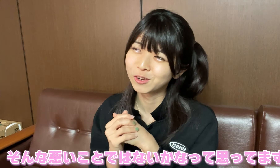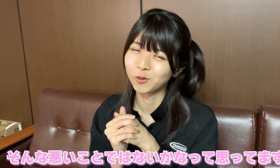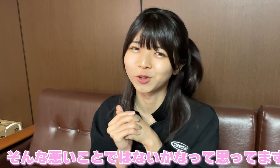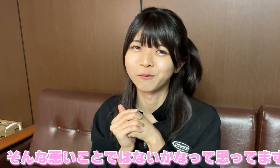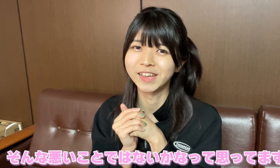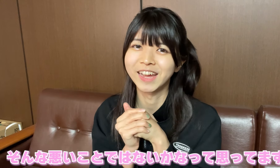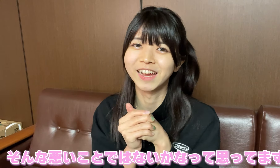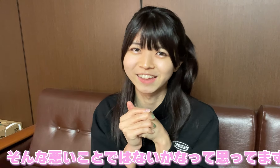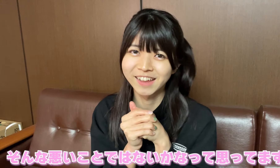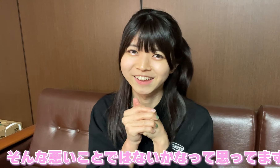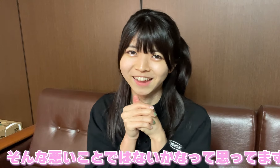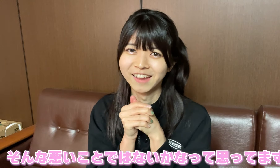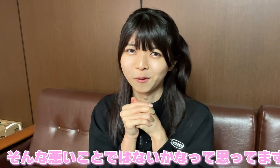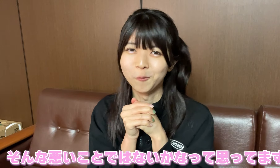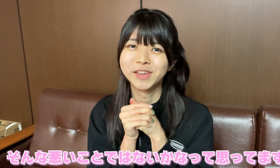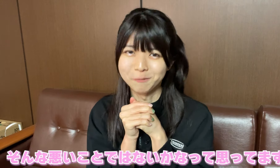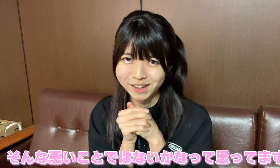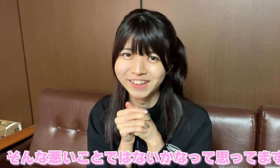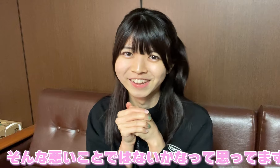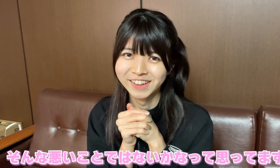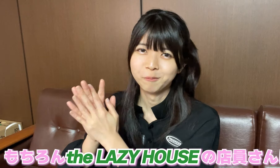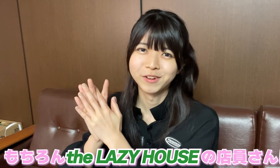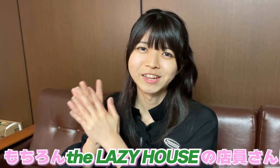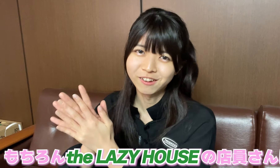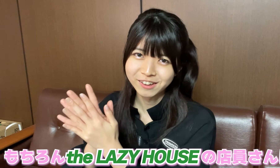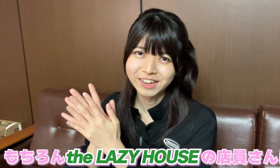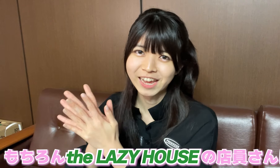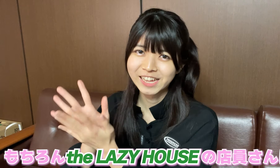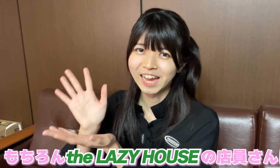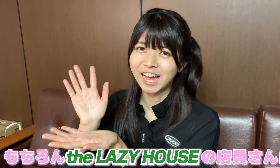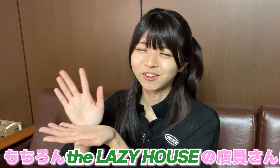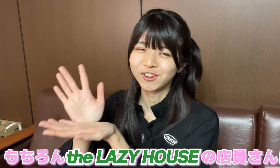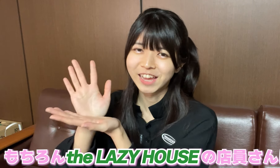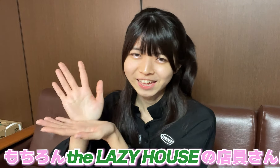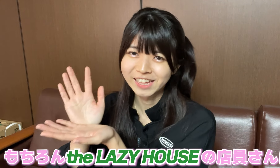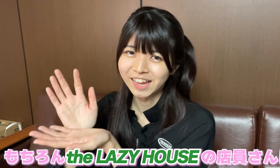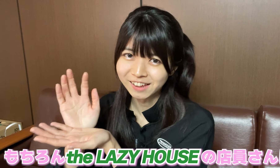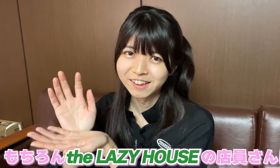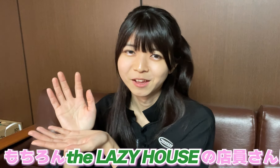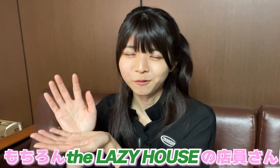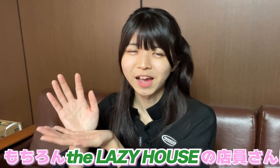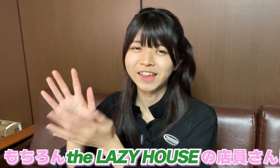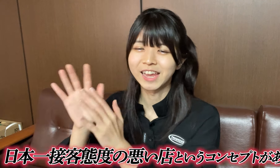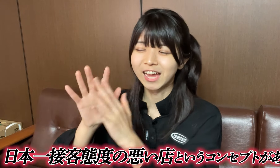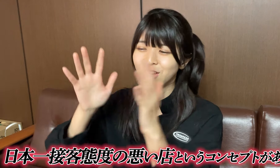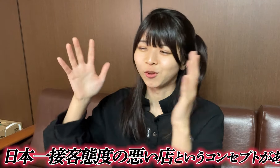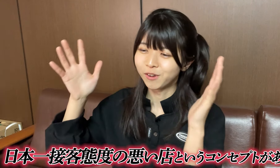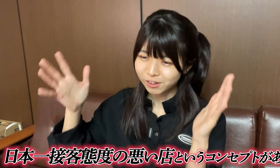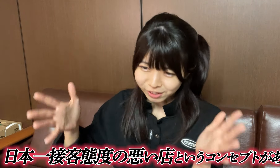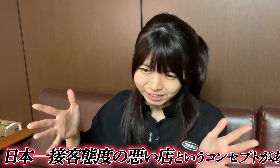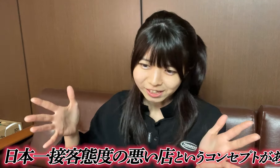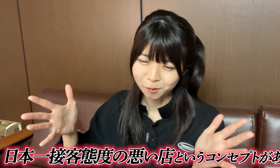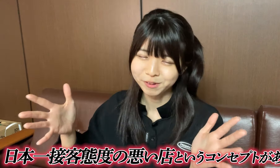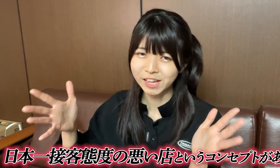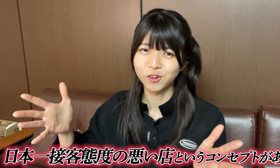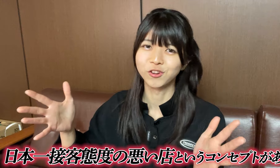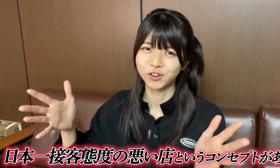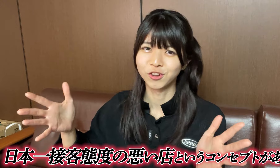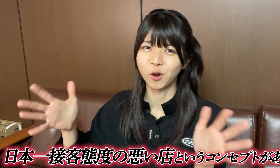ことではないかなって思ってます。もちろんレイディハウスの店員さんは態度の悪いお店というコン